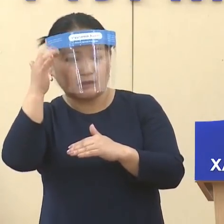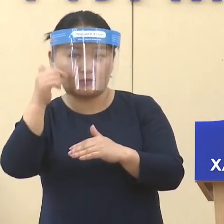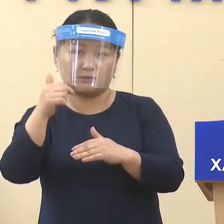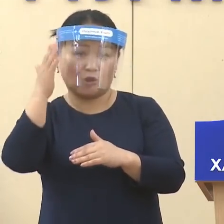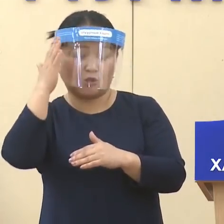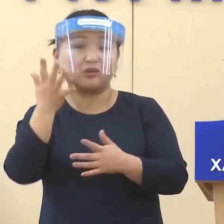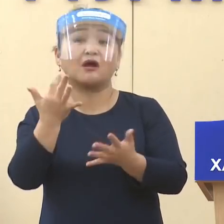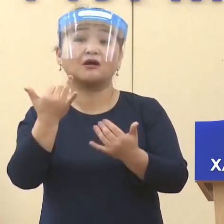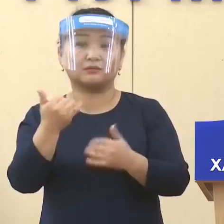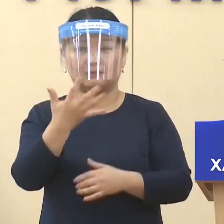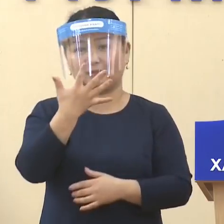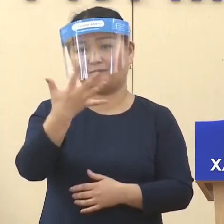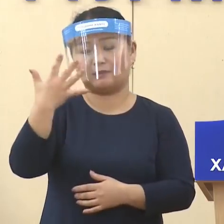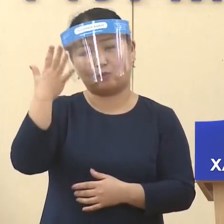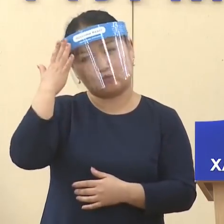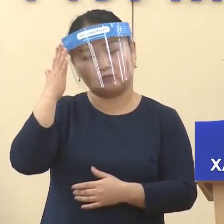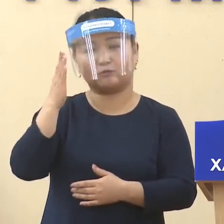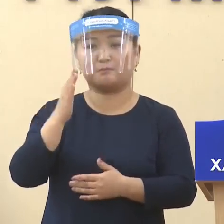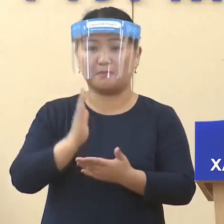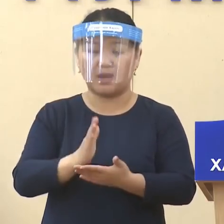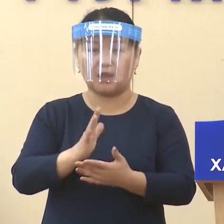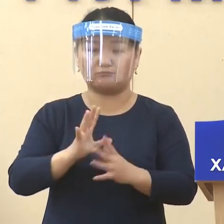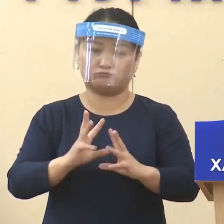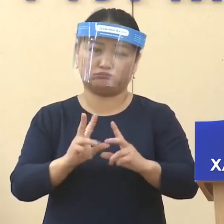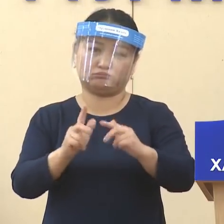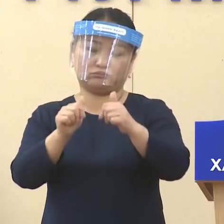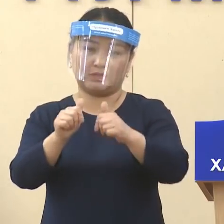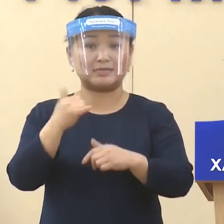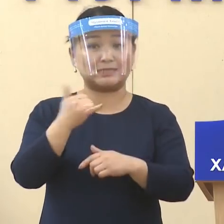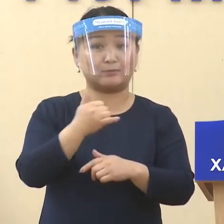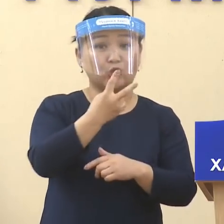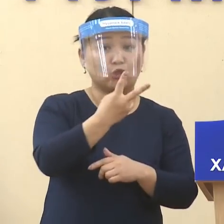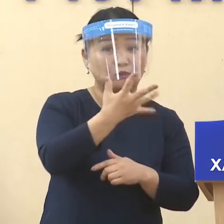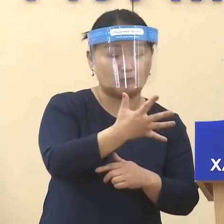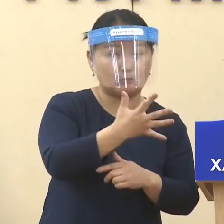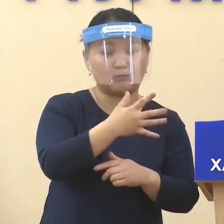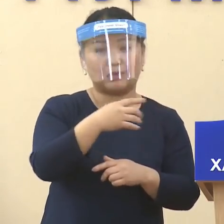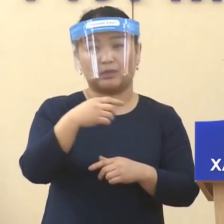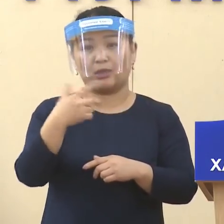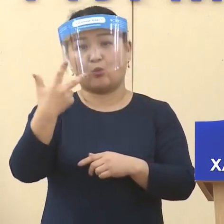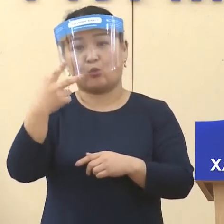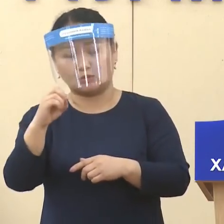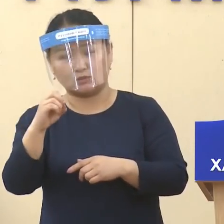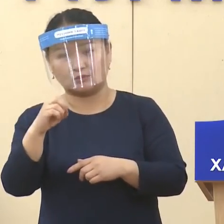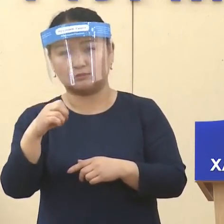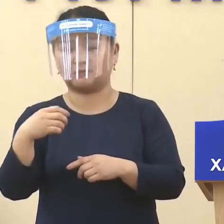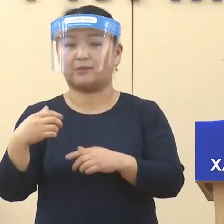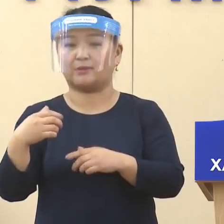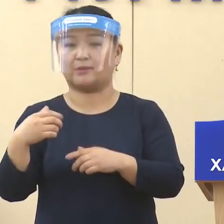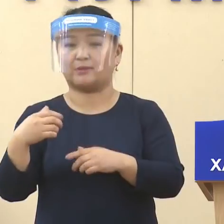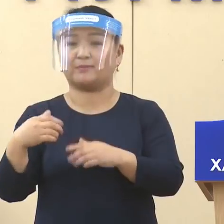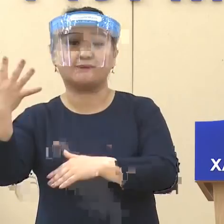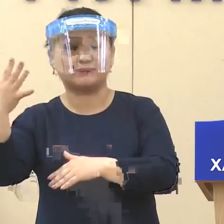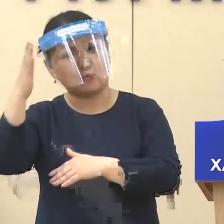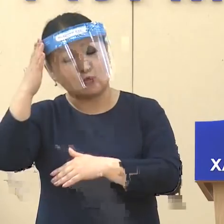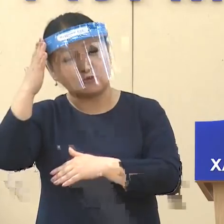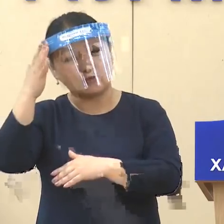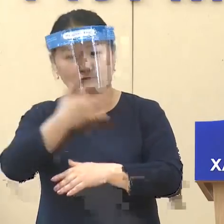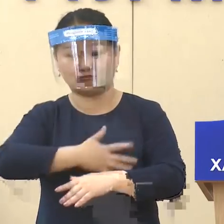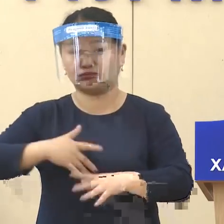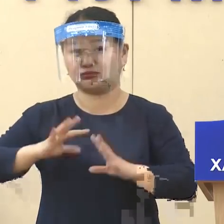нь 55. А зарим нь 25, зарим нь 30 хоноод эдгэрч гарсан байна.